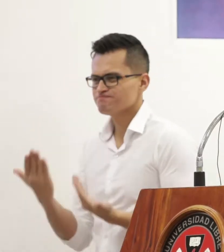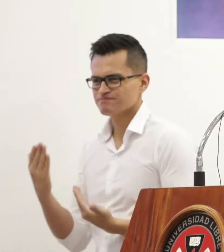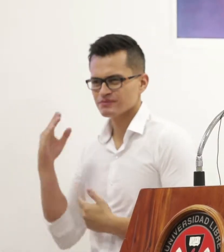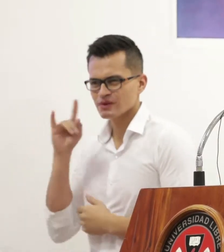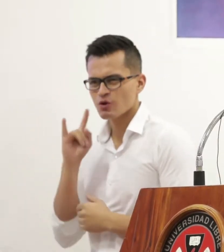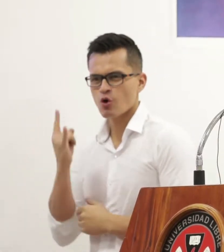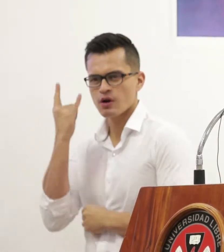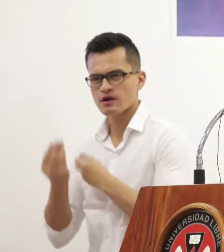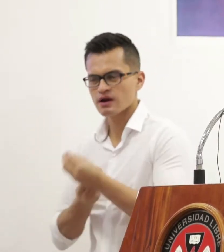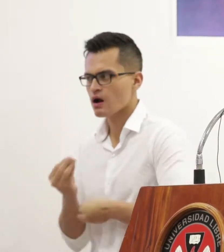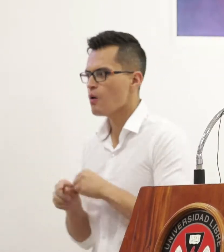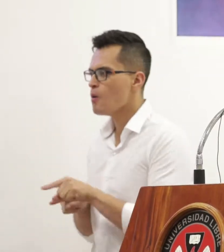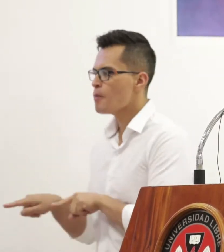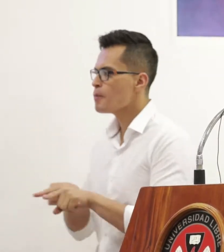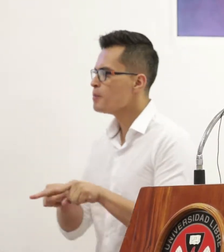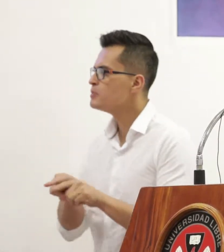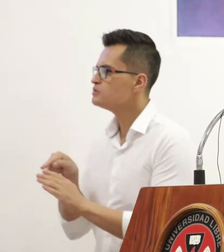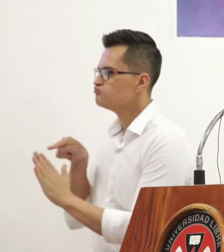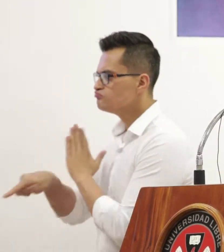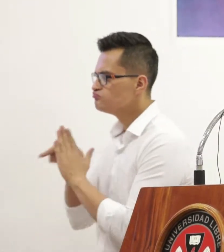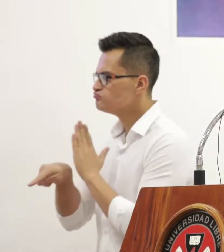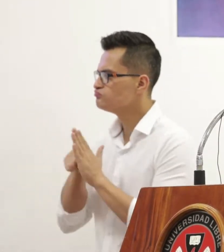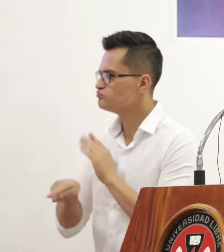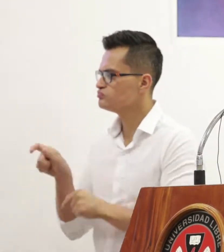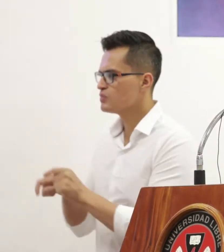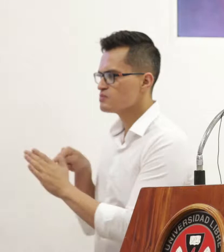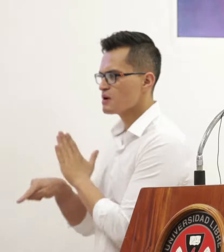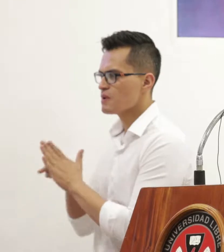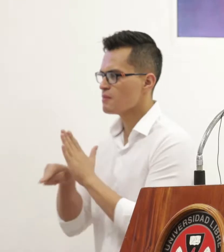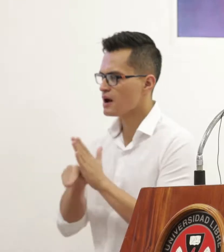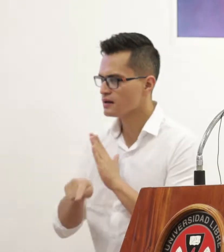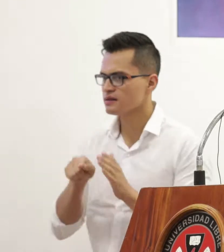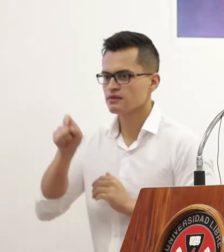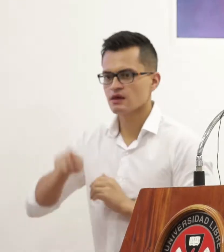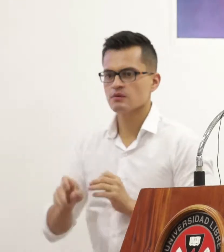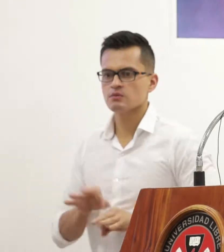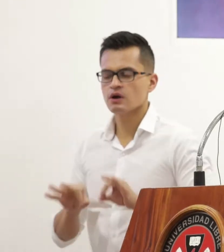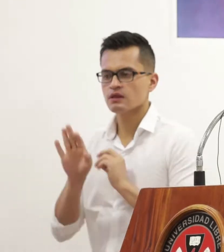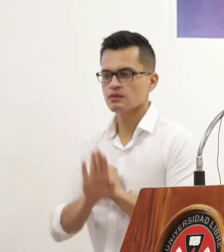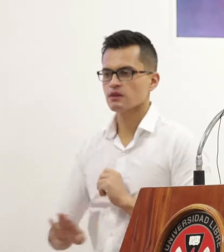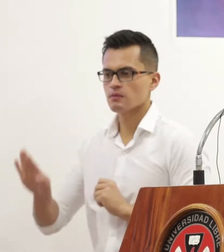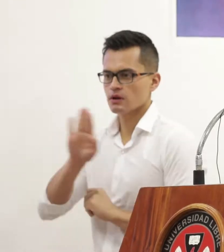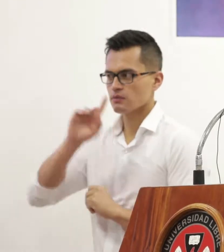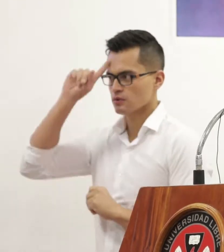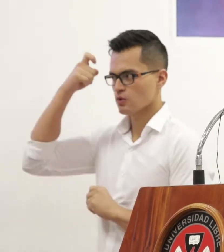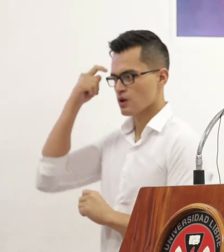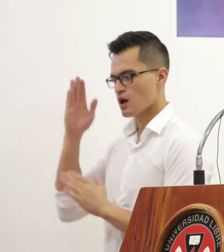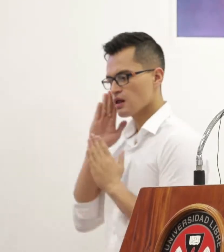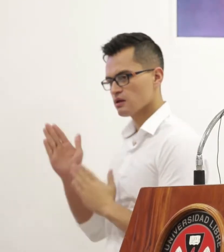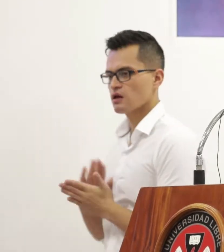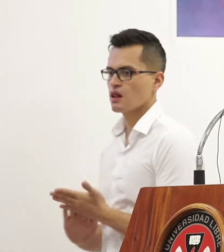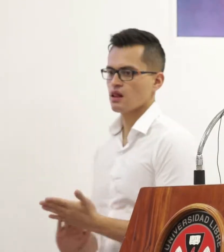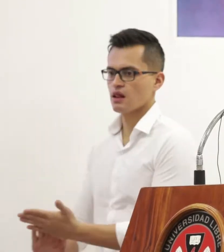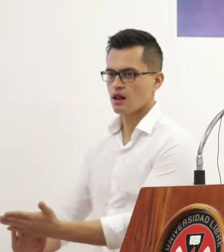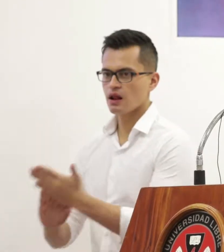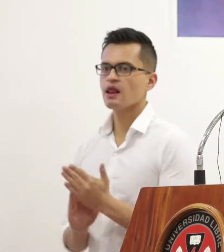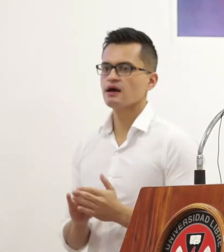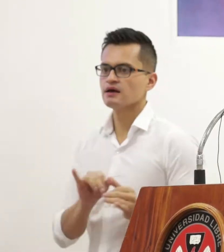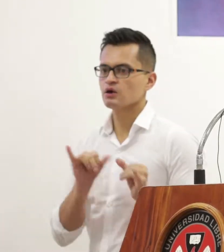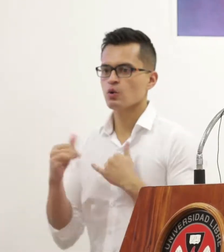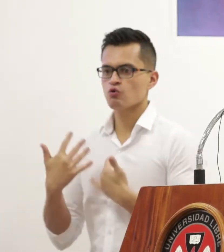como prioridad de las preocupaciones de un gobierno departamental, como ha sido el caso del departamento de Bolívar.